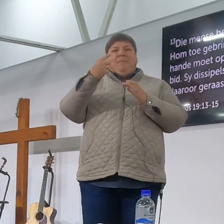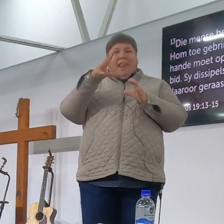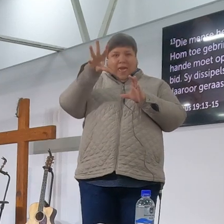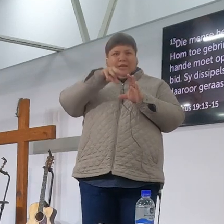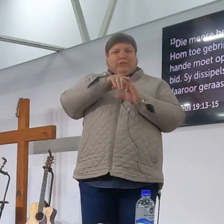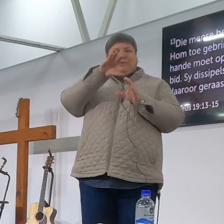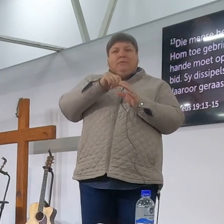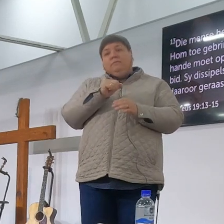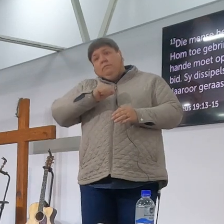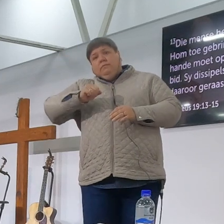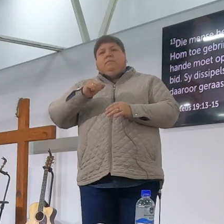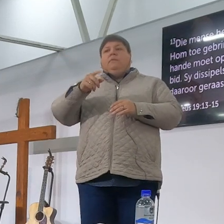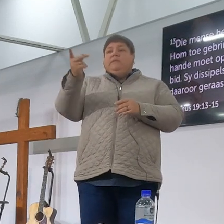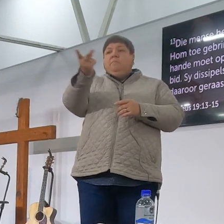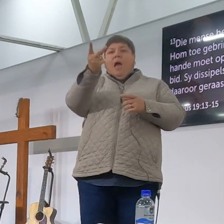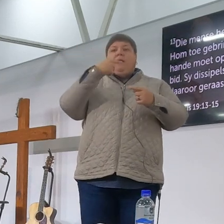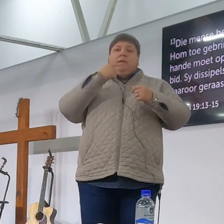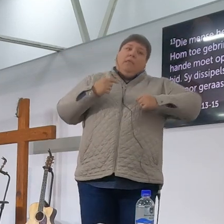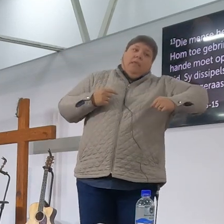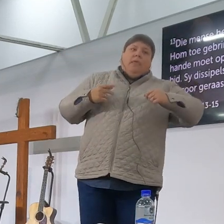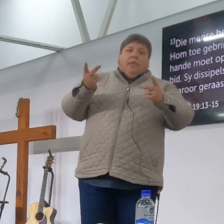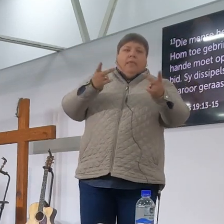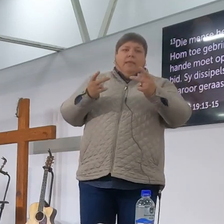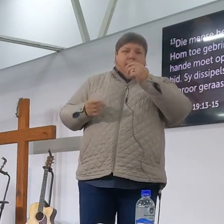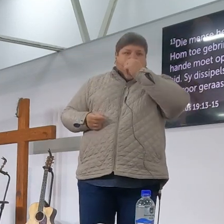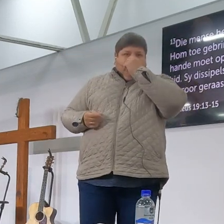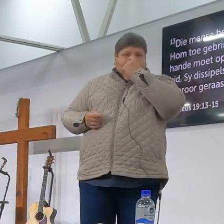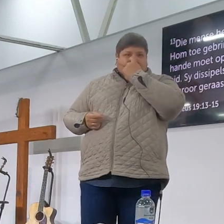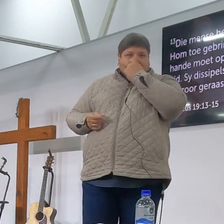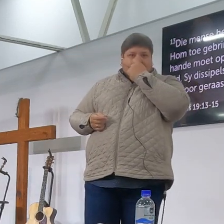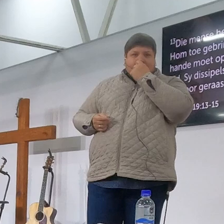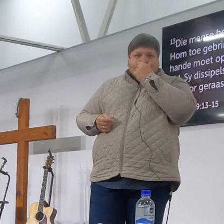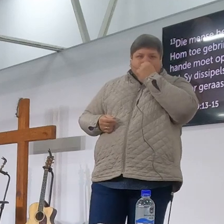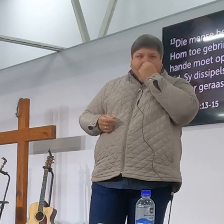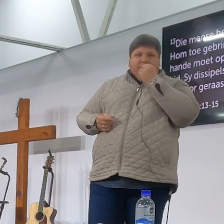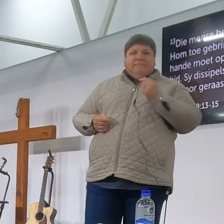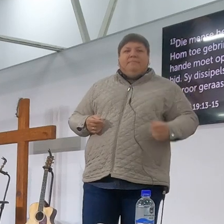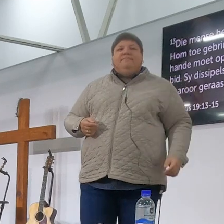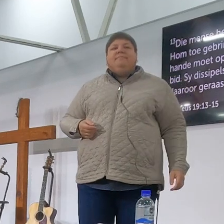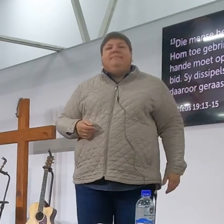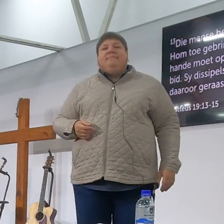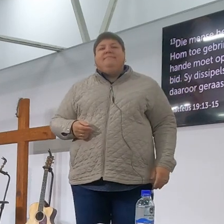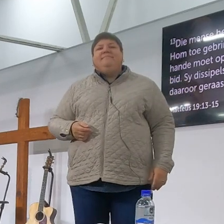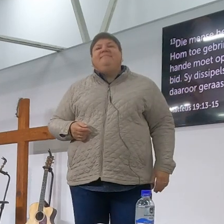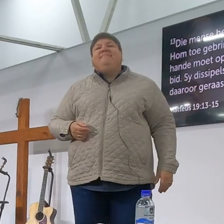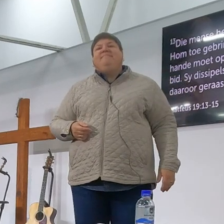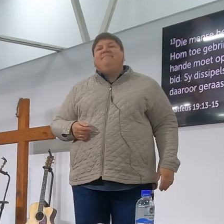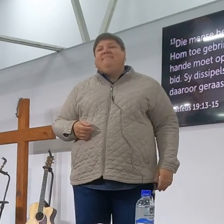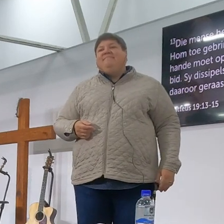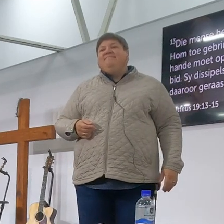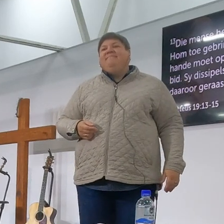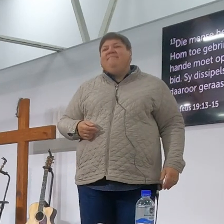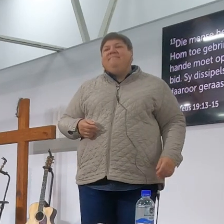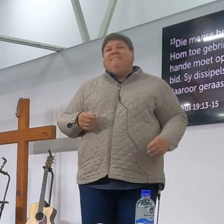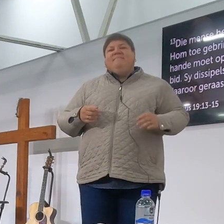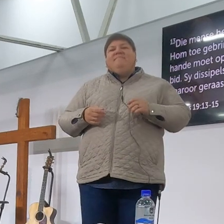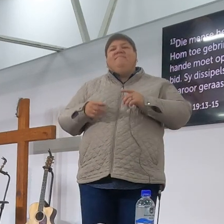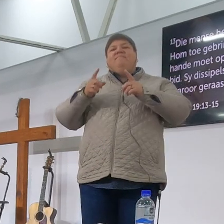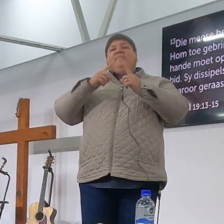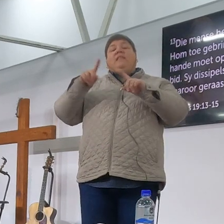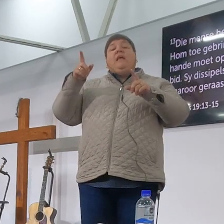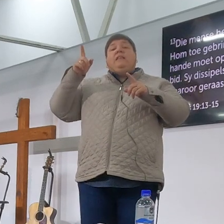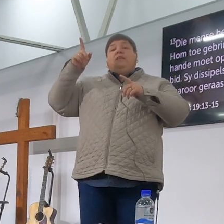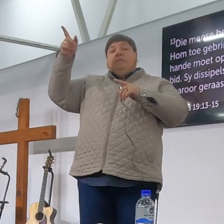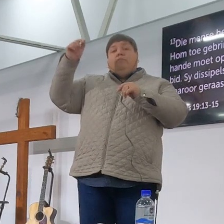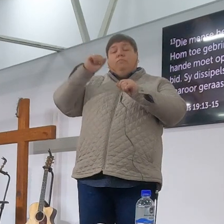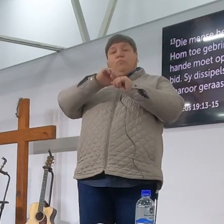in, stamp jou langs en sê, dit sluit jou in. Ok, so die mense het kindertjies na hom toe gebring, dis na Jesus toe, dat hy hulle